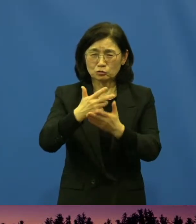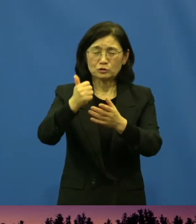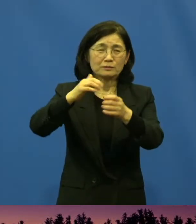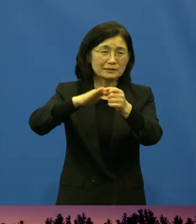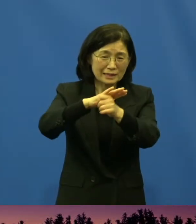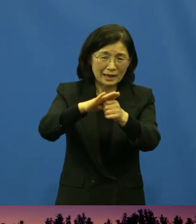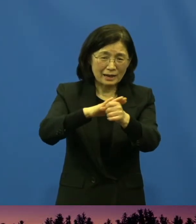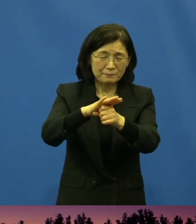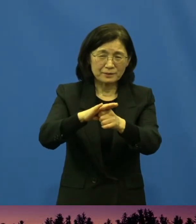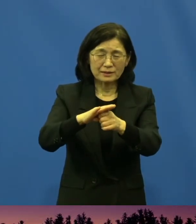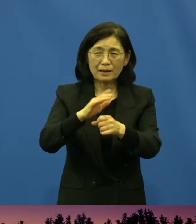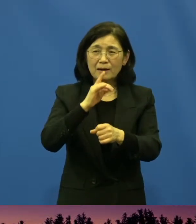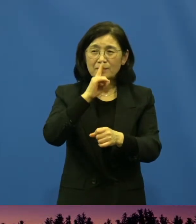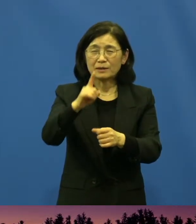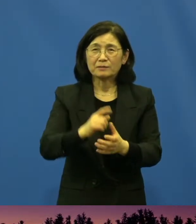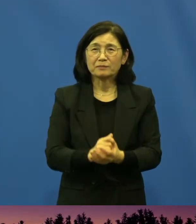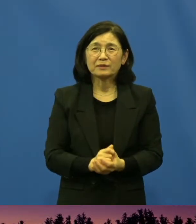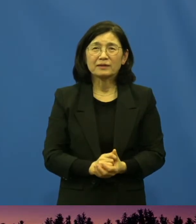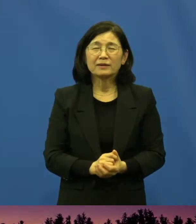기분 나쁩니다.